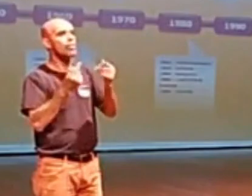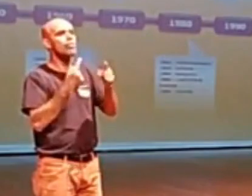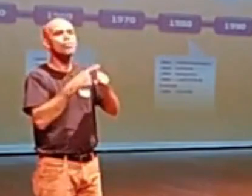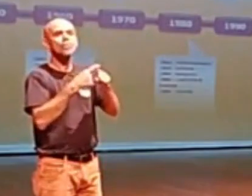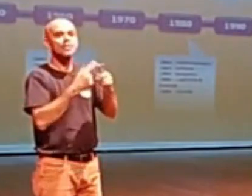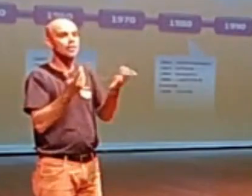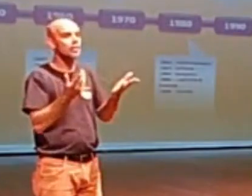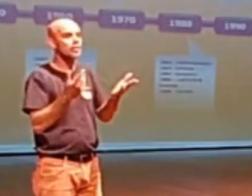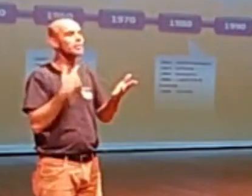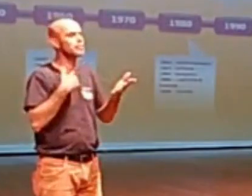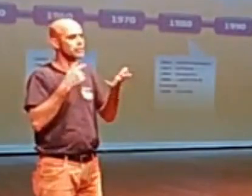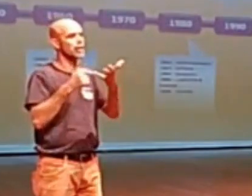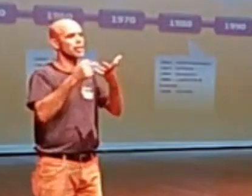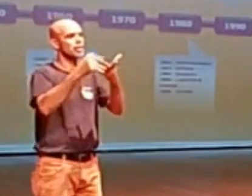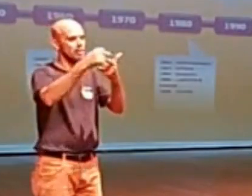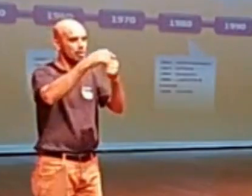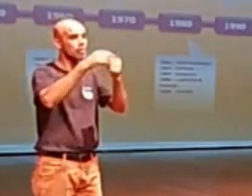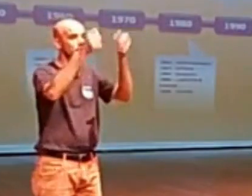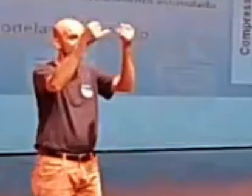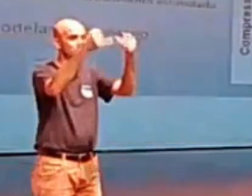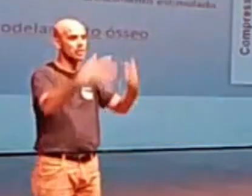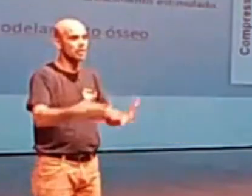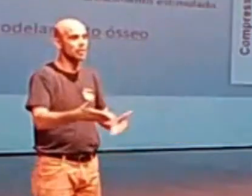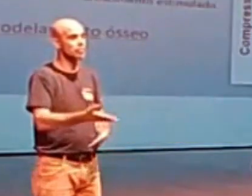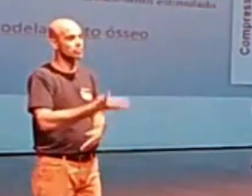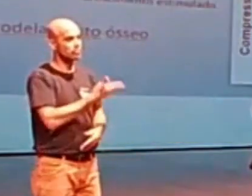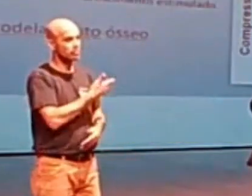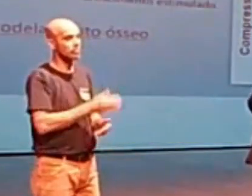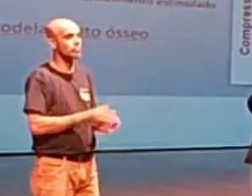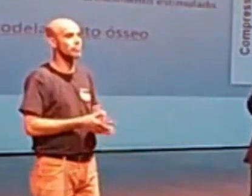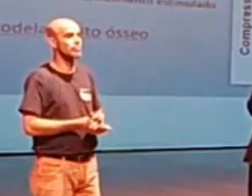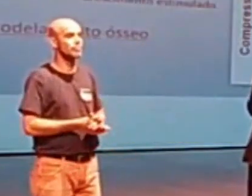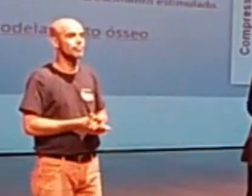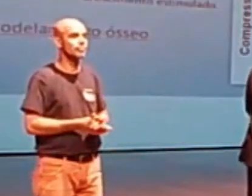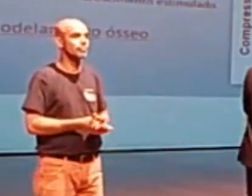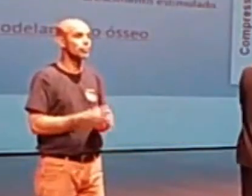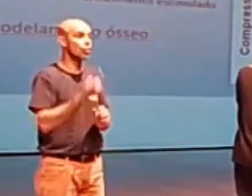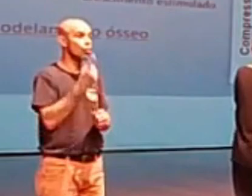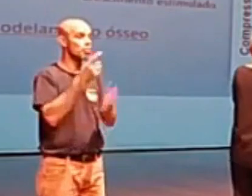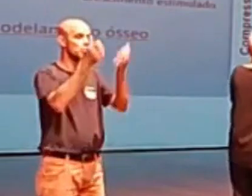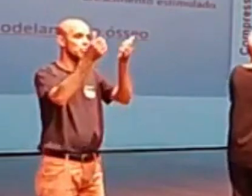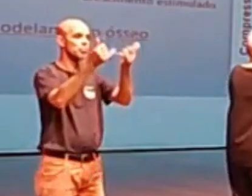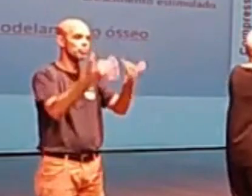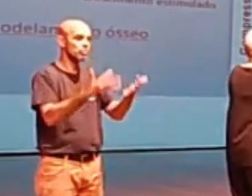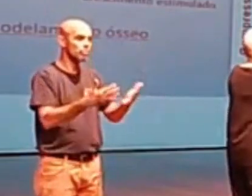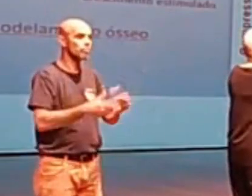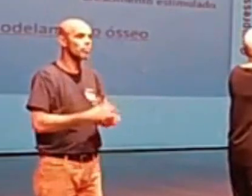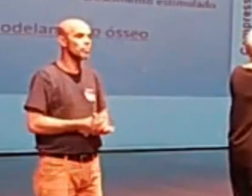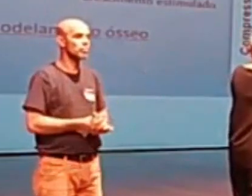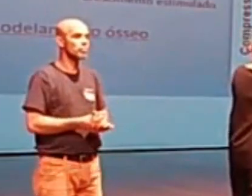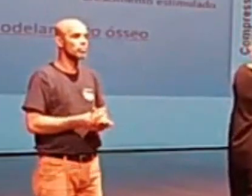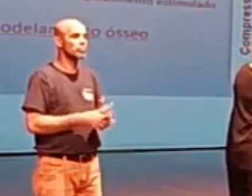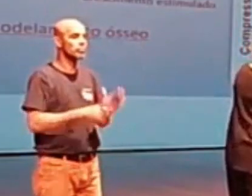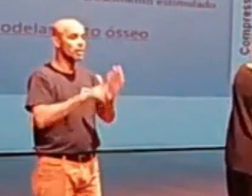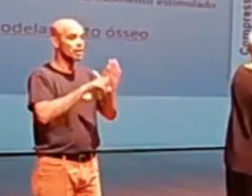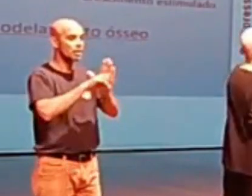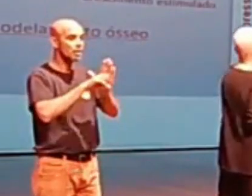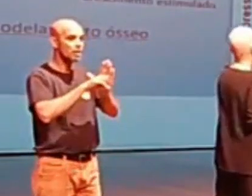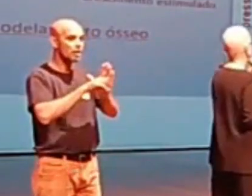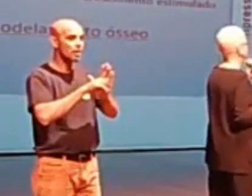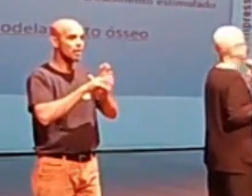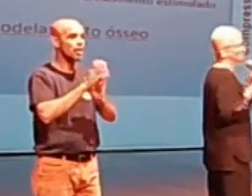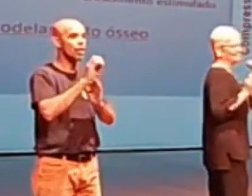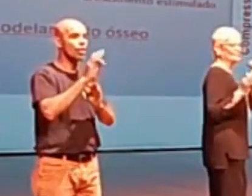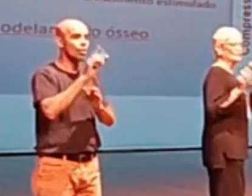acontecer? Existem algumas explicações aqui. Uma delas é a lei de Reuter-Pullman, que